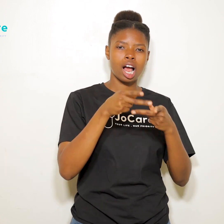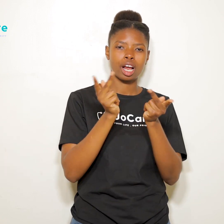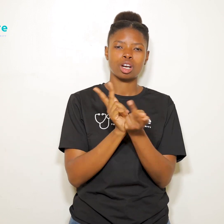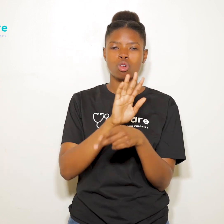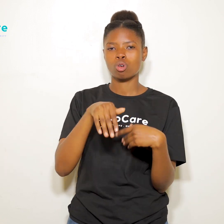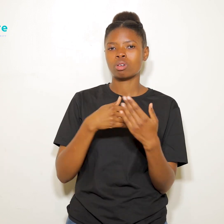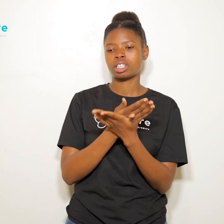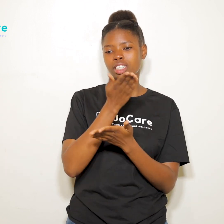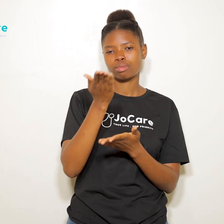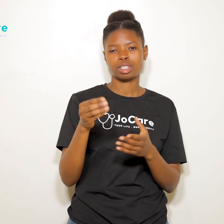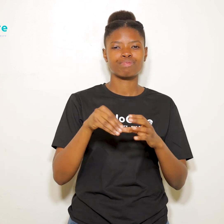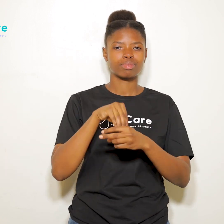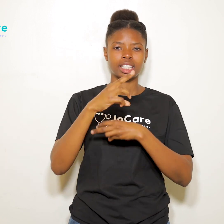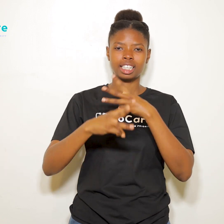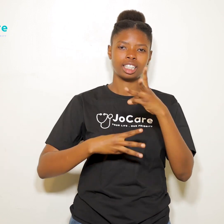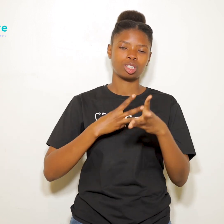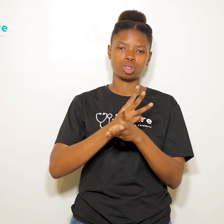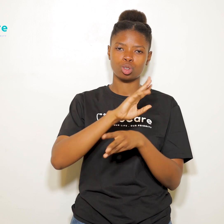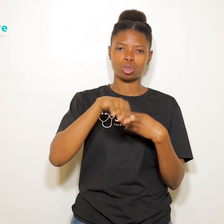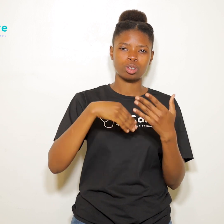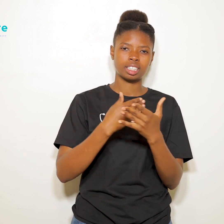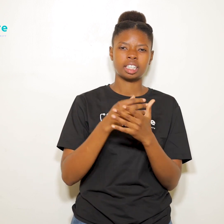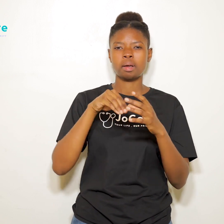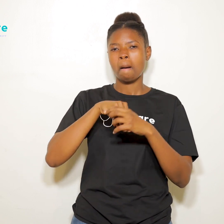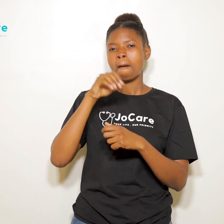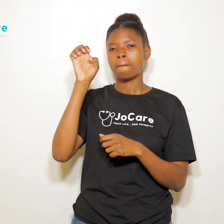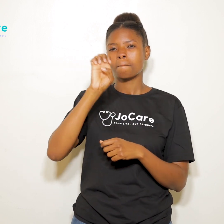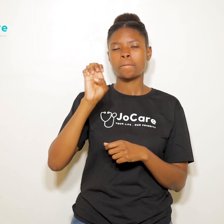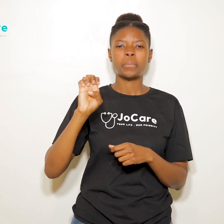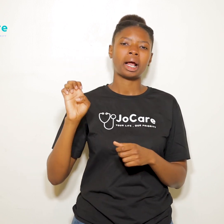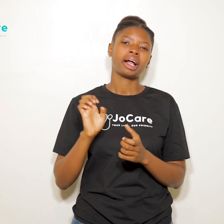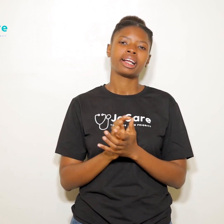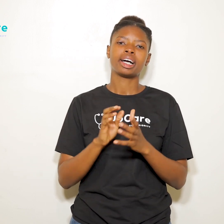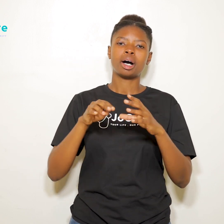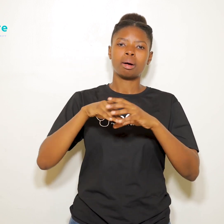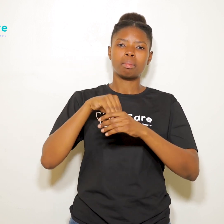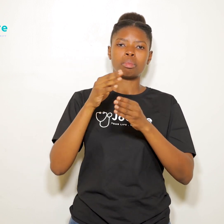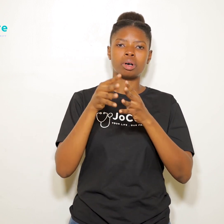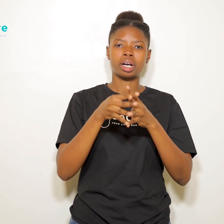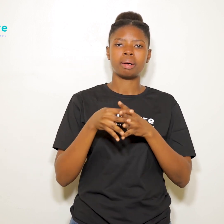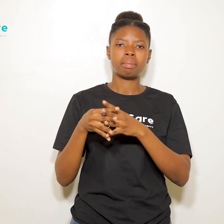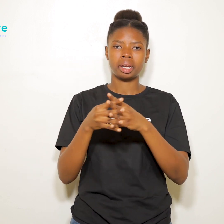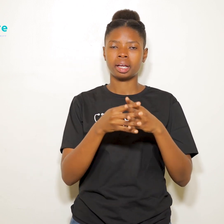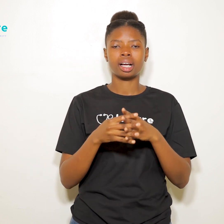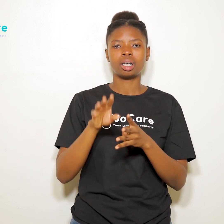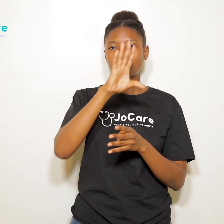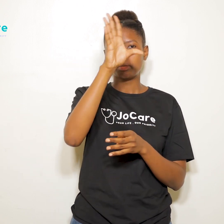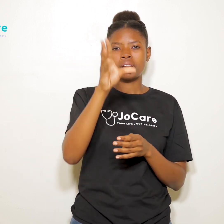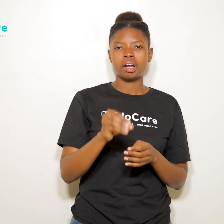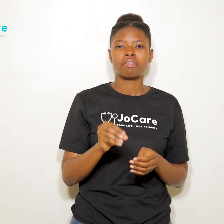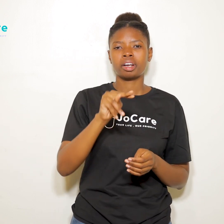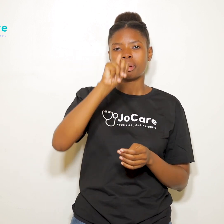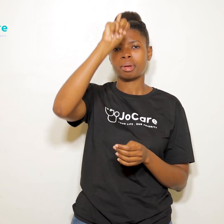muherereye hose ku isi yose, mu Buraya, muri Amerika, muri Afurika